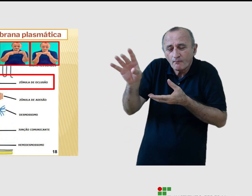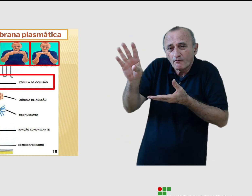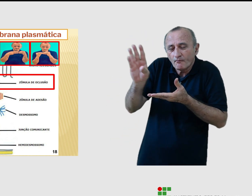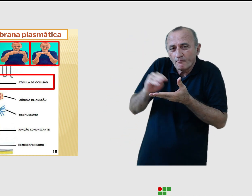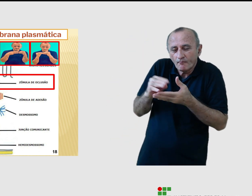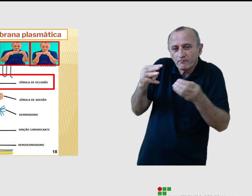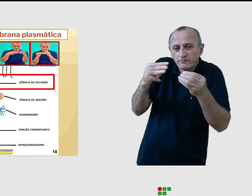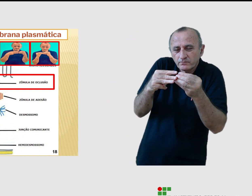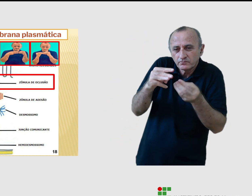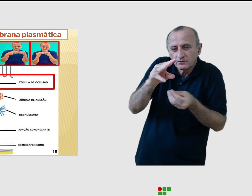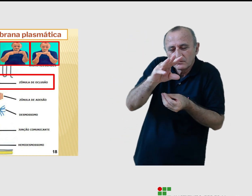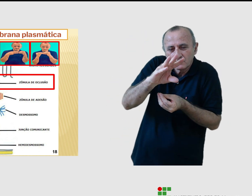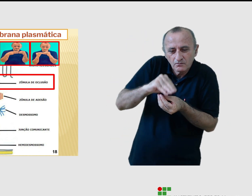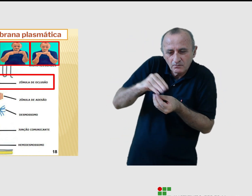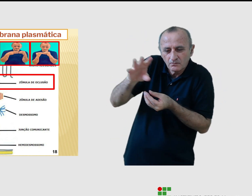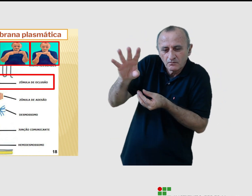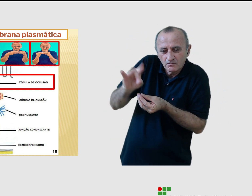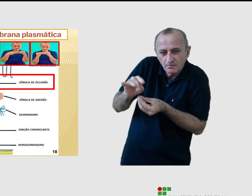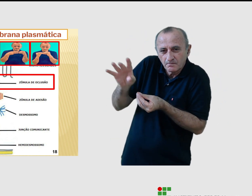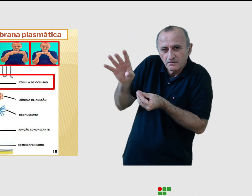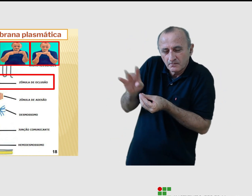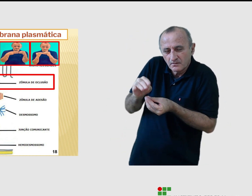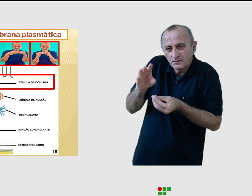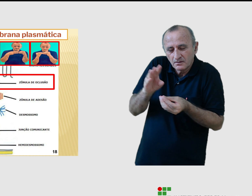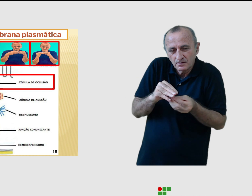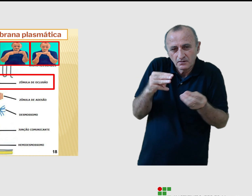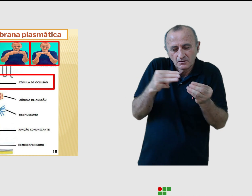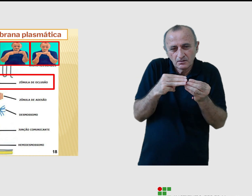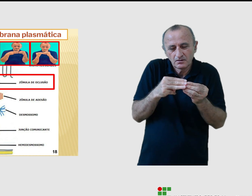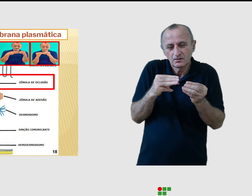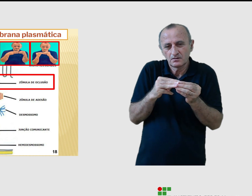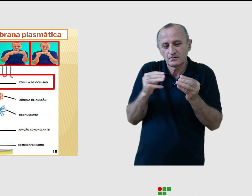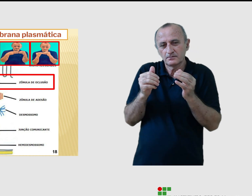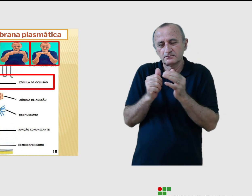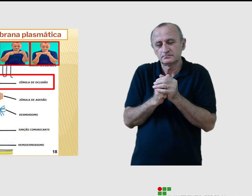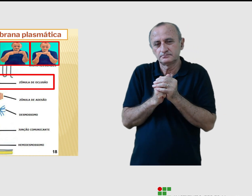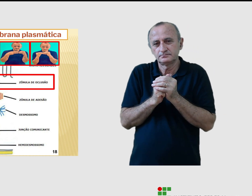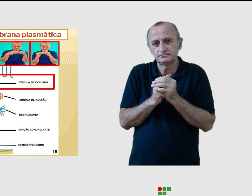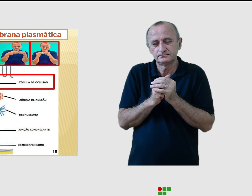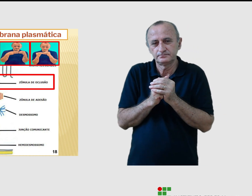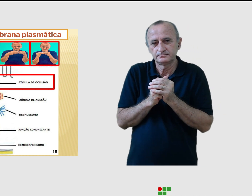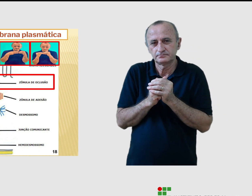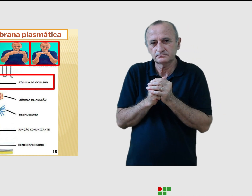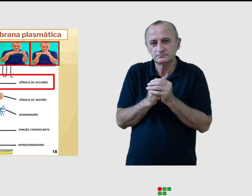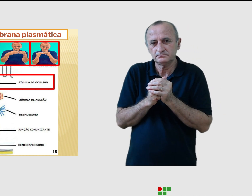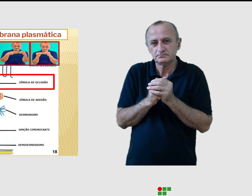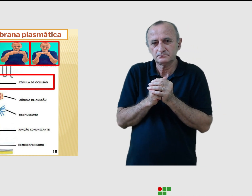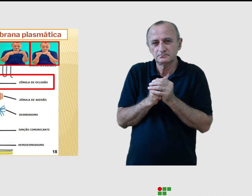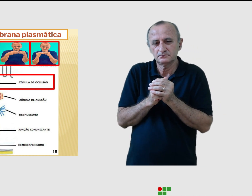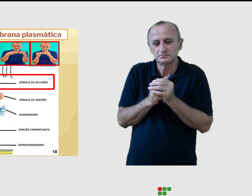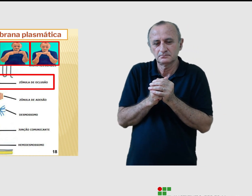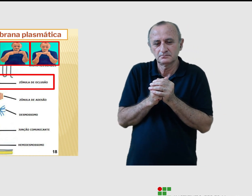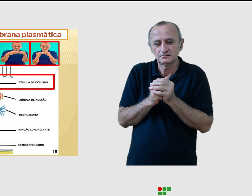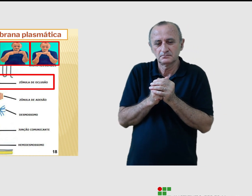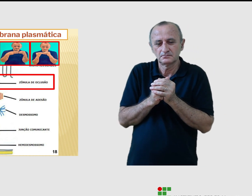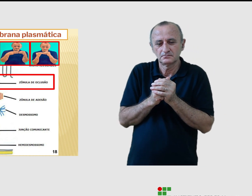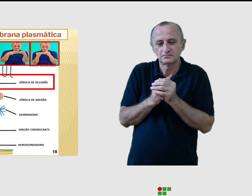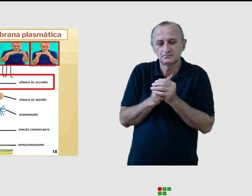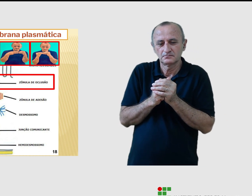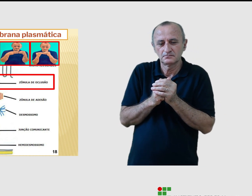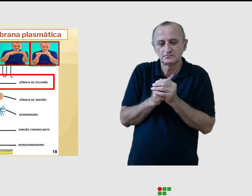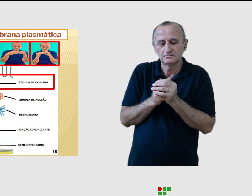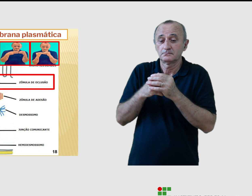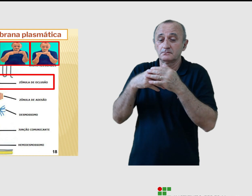Junções oclusivas são junções que funcionam também como adesivos entre